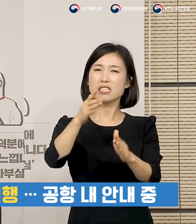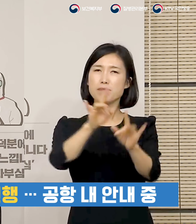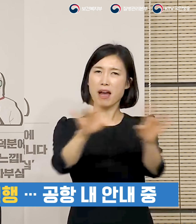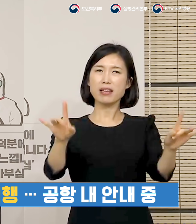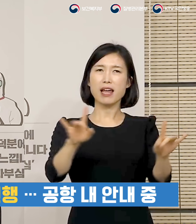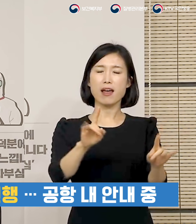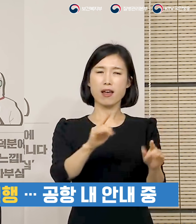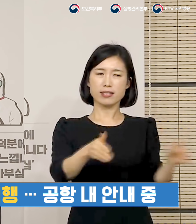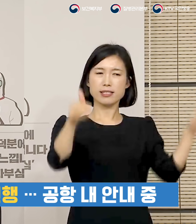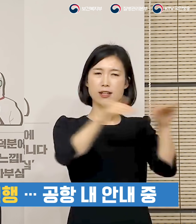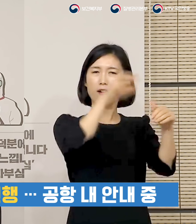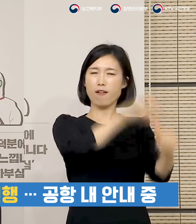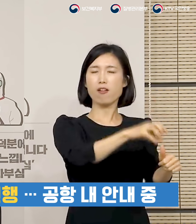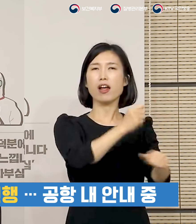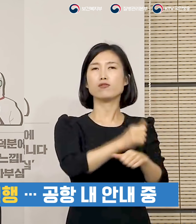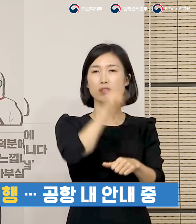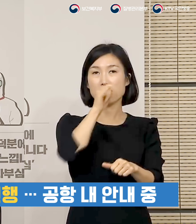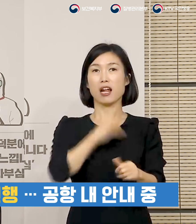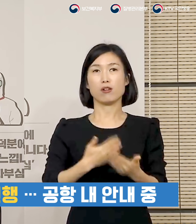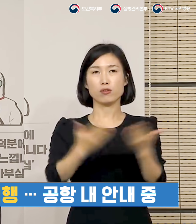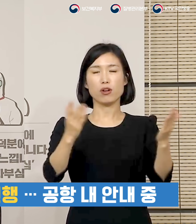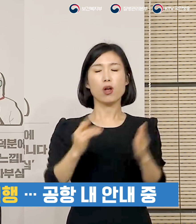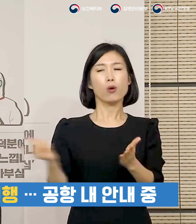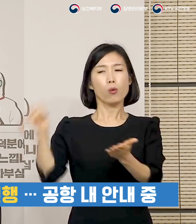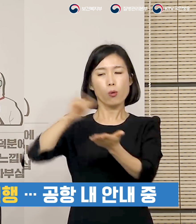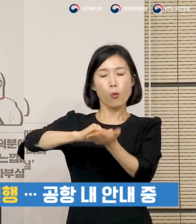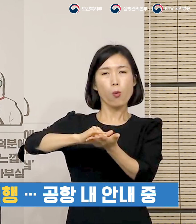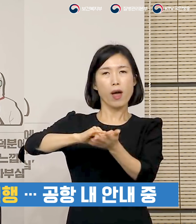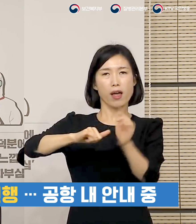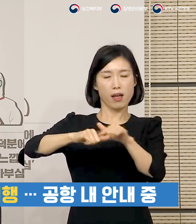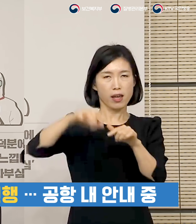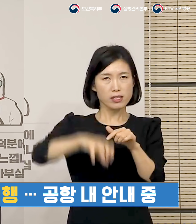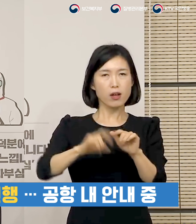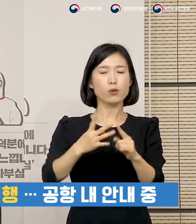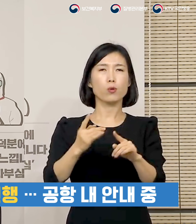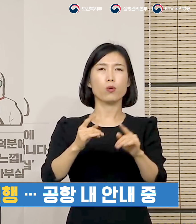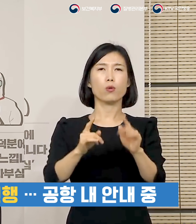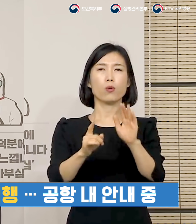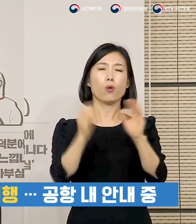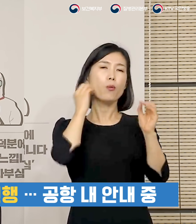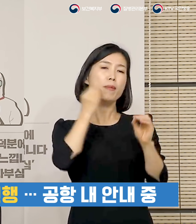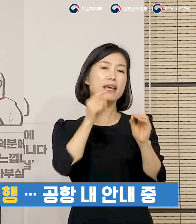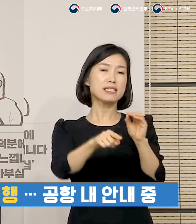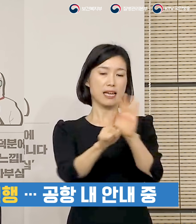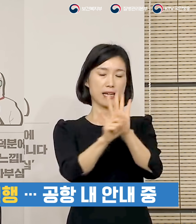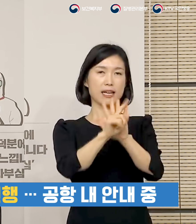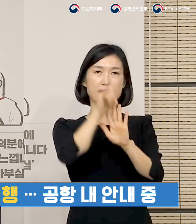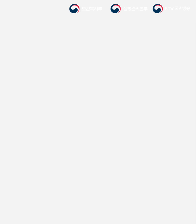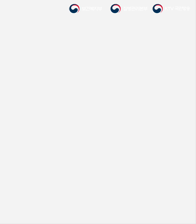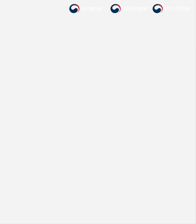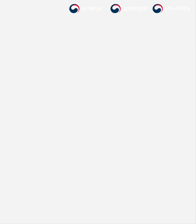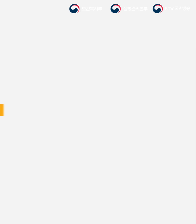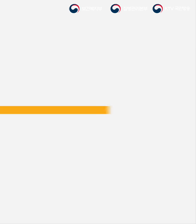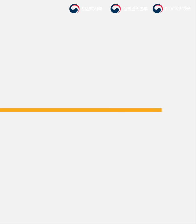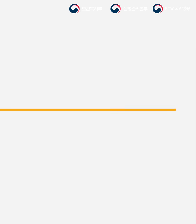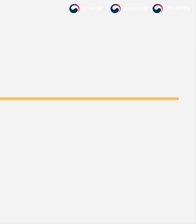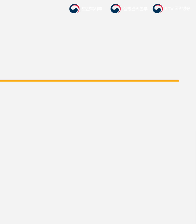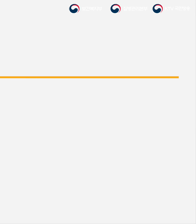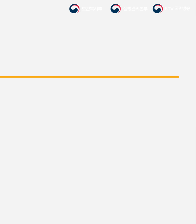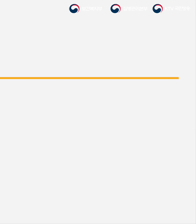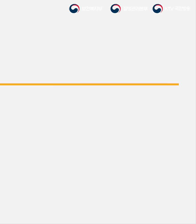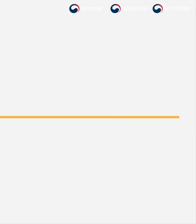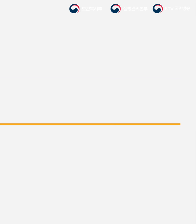저희들이 뭐 게시판이라든지 공항에서 이제 안내를 하고 있습니다. 이 부분을 충분히 참고해 주실 것을 부탁드립니다.